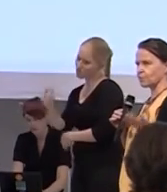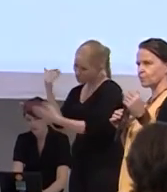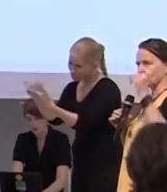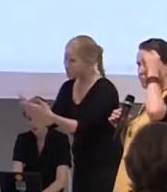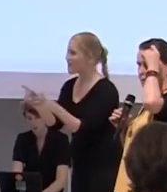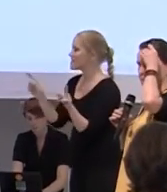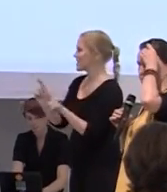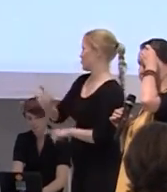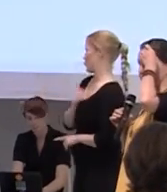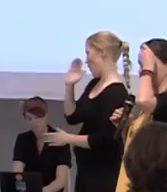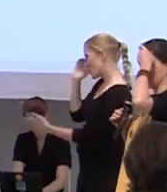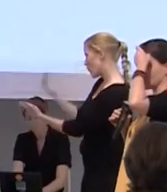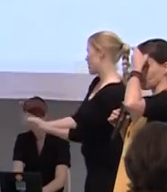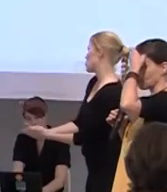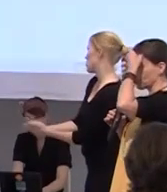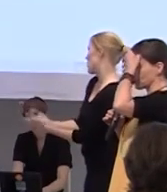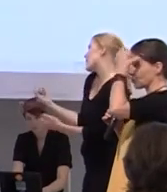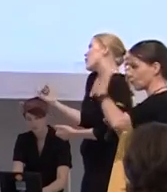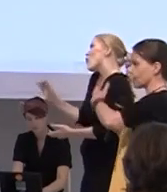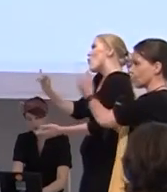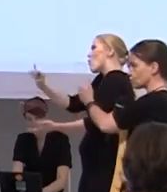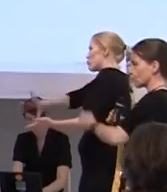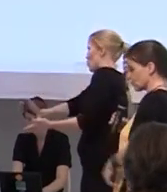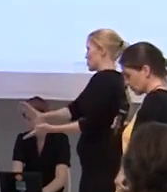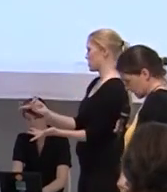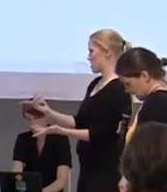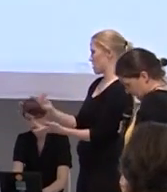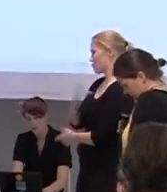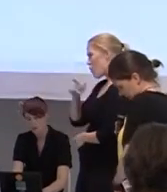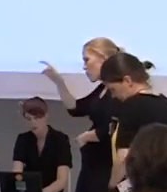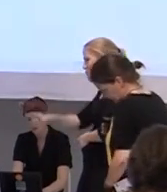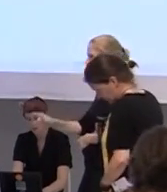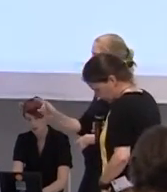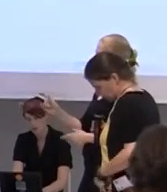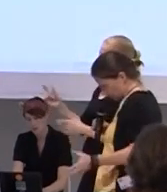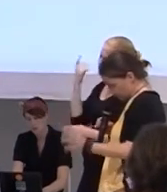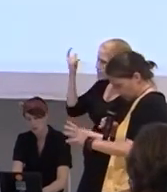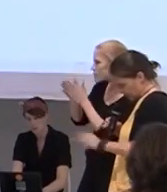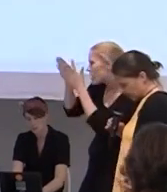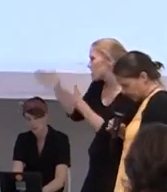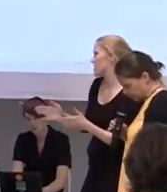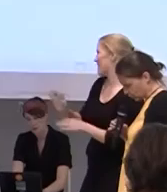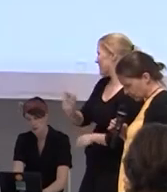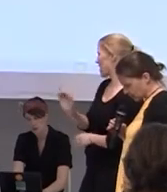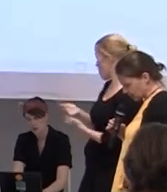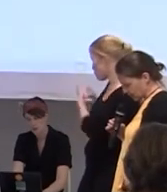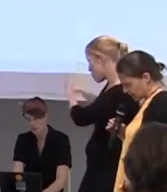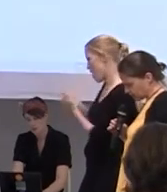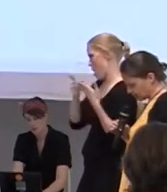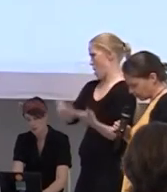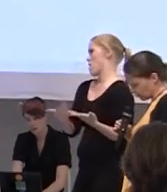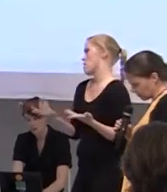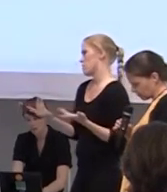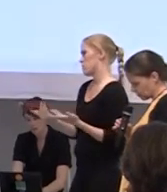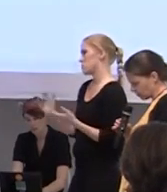někdo, kdo by mohl pomáhat vlastně v komunikaci školy a úřadu. A tak dále, čili nějaký to externista,